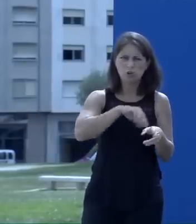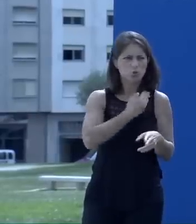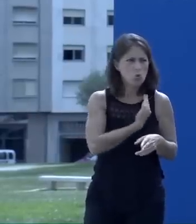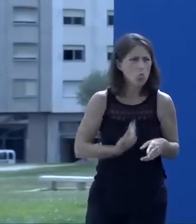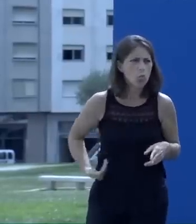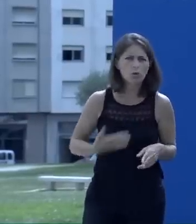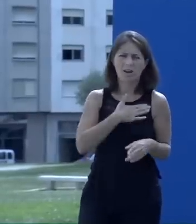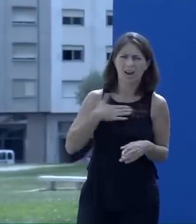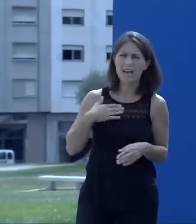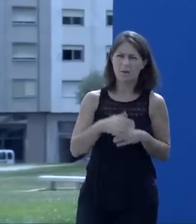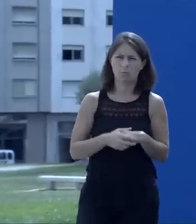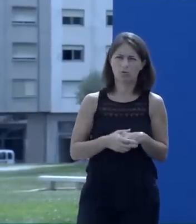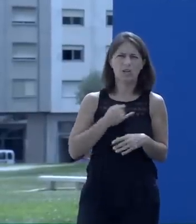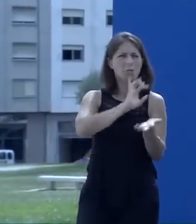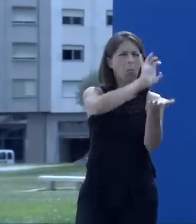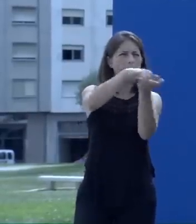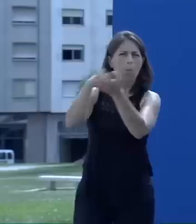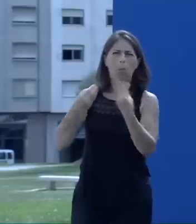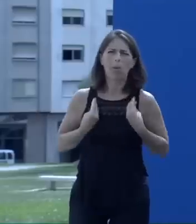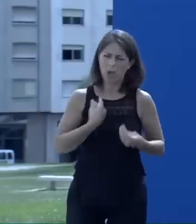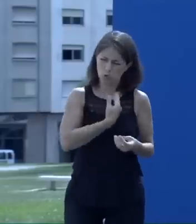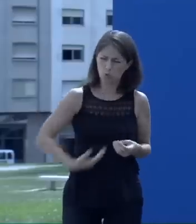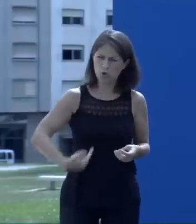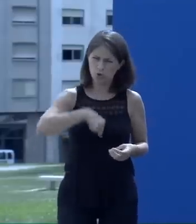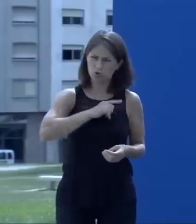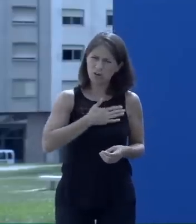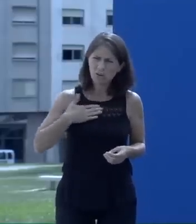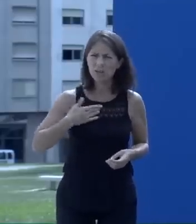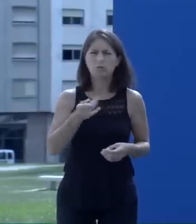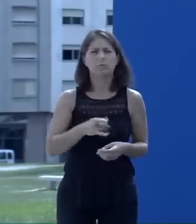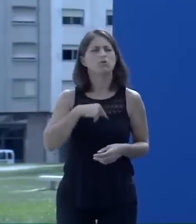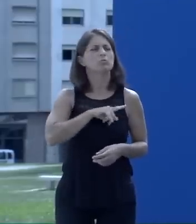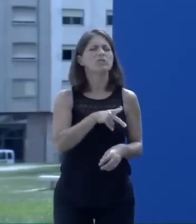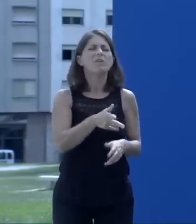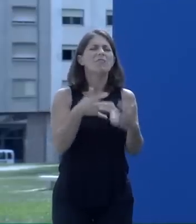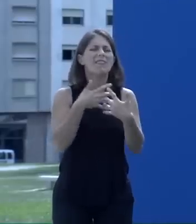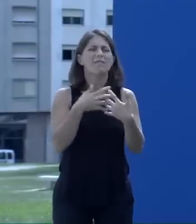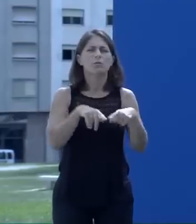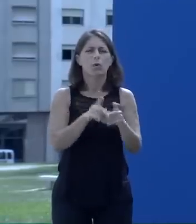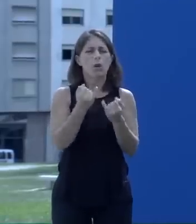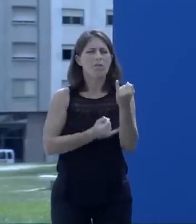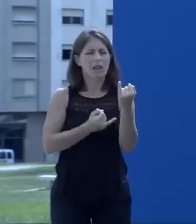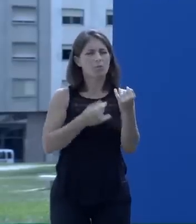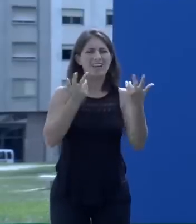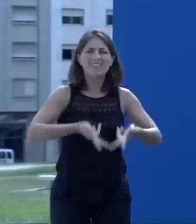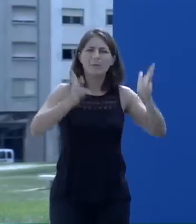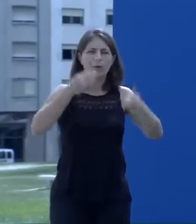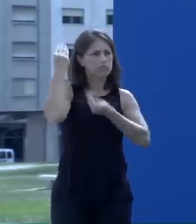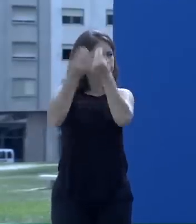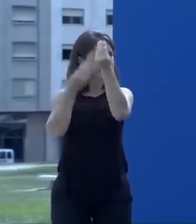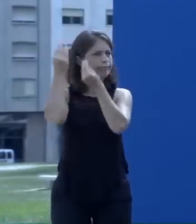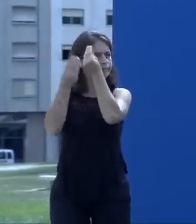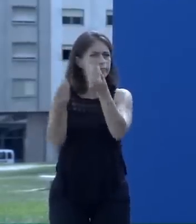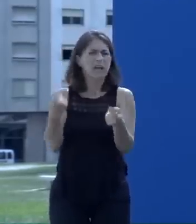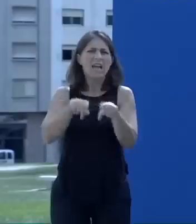institucional. Por eso necesitamos varias cousas. En primeiro lugar, defendemos a democracia deliberativa. Democracia deliberativa significa